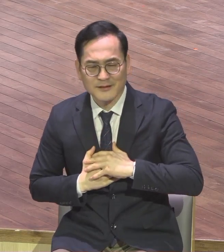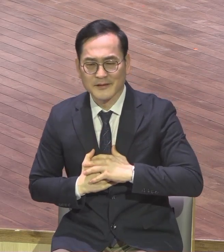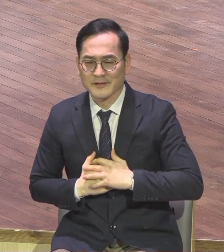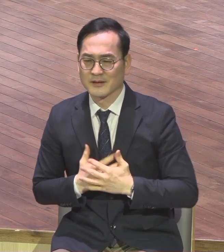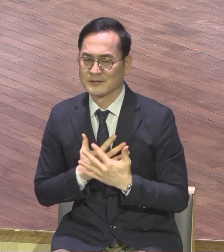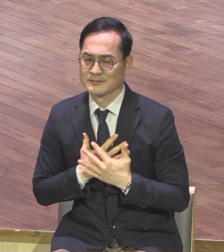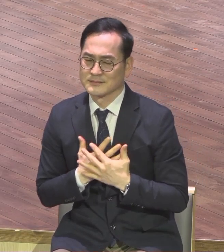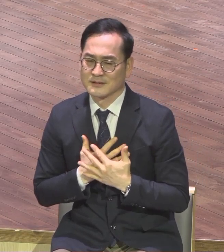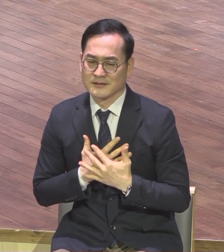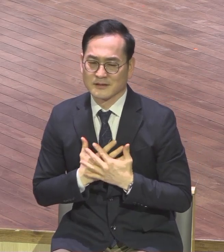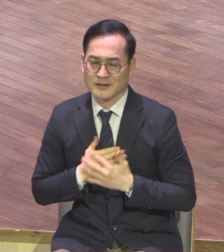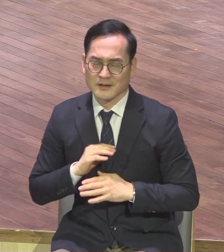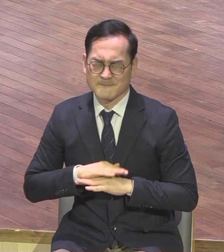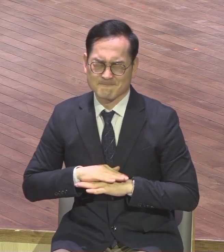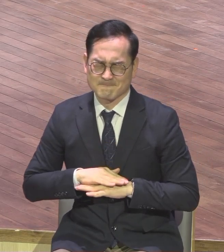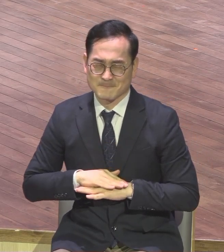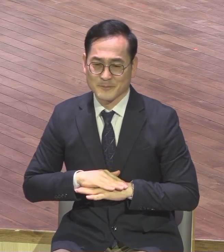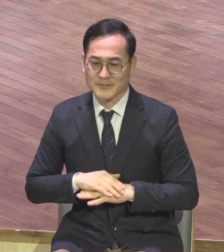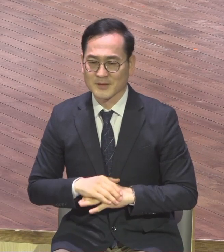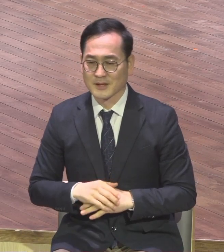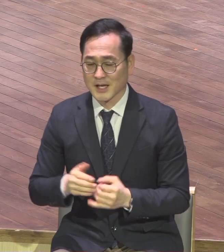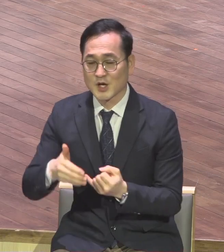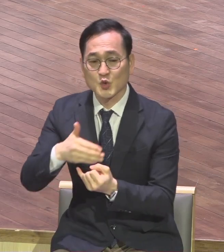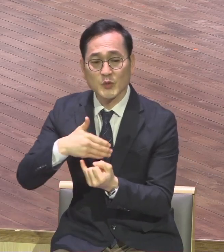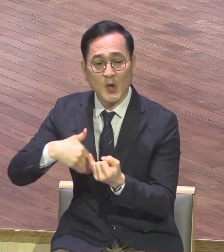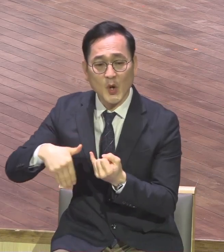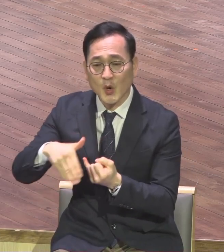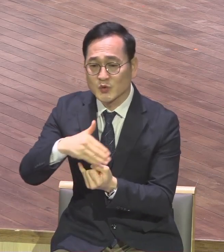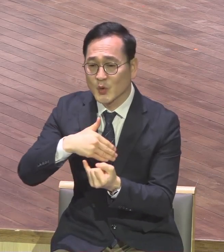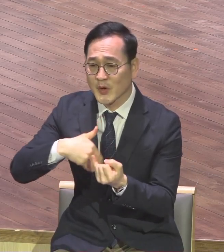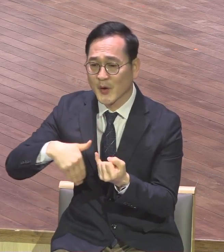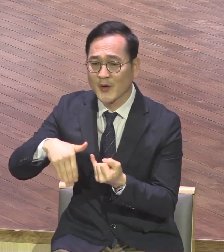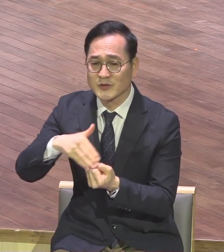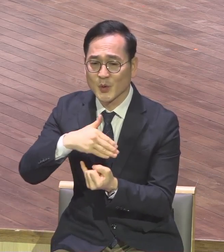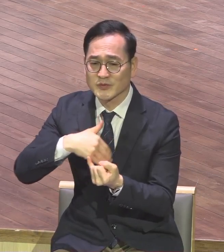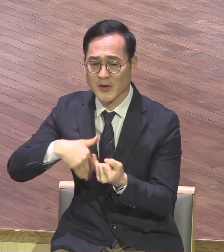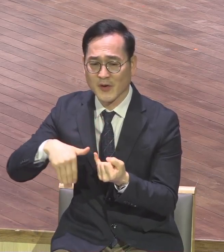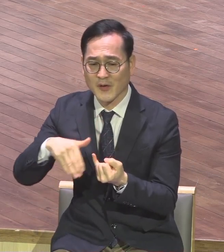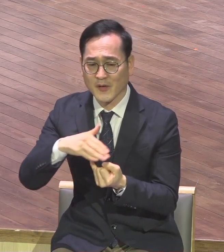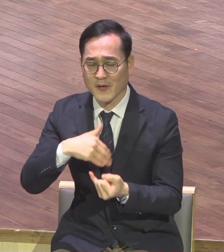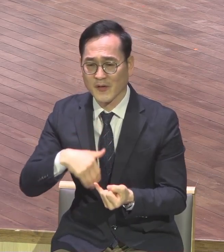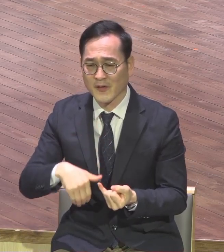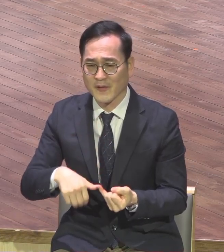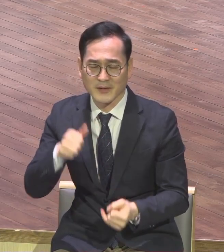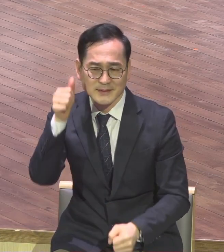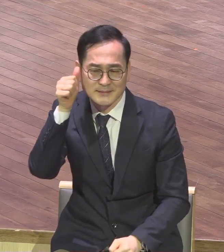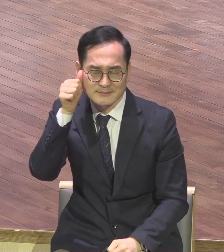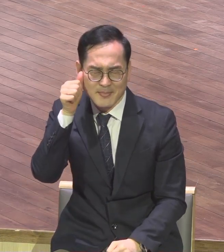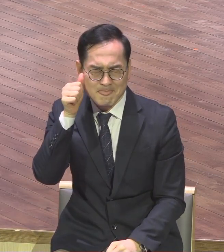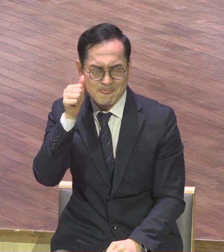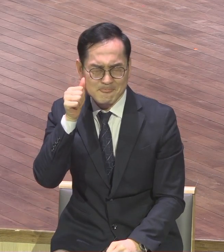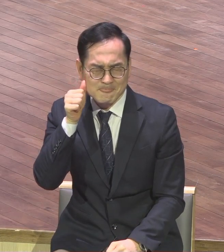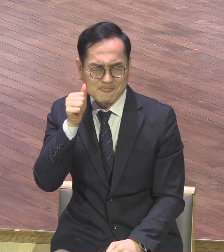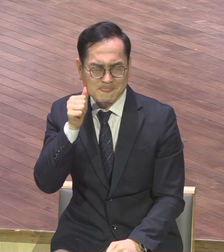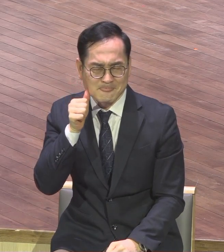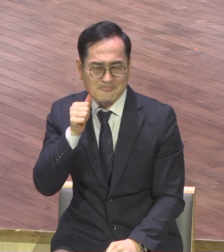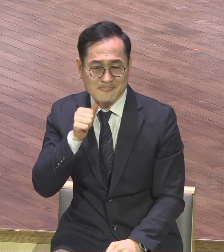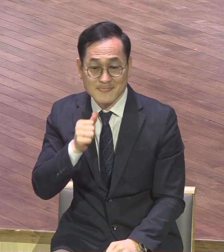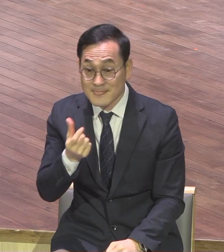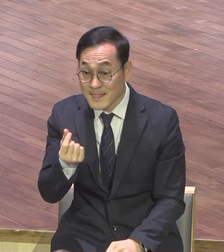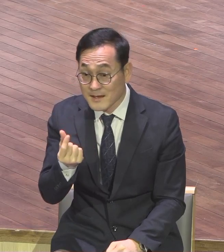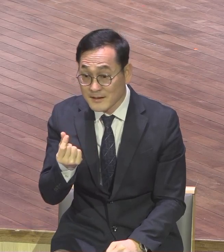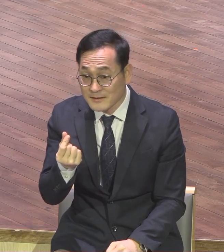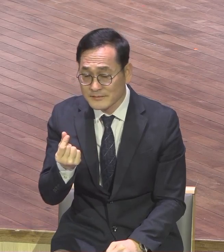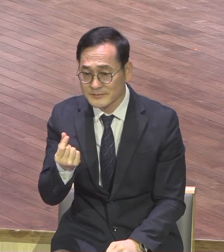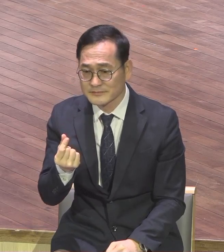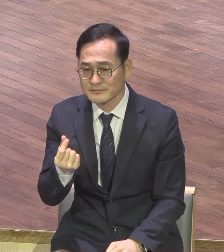소녀 감성이죠. 소녀 감성. 요즘 갬생이라는데 소녀 감성. 근데